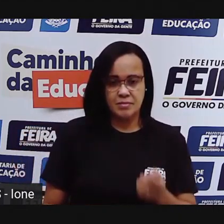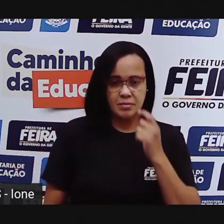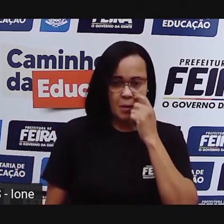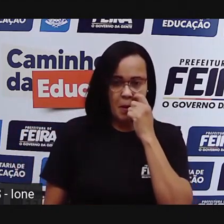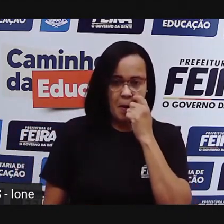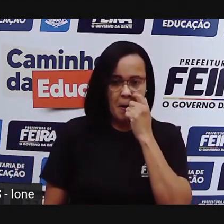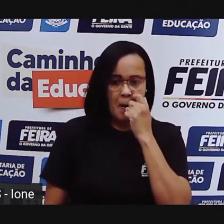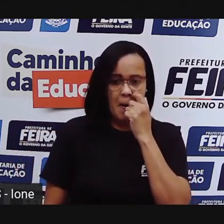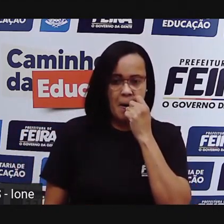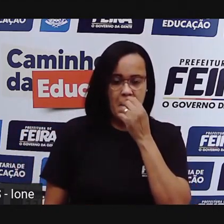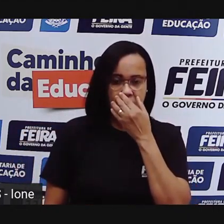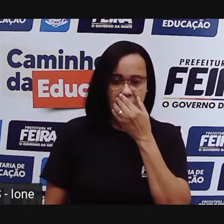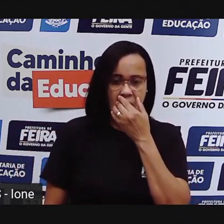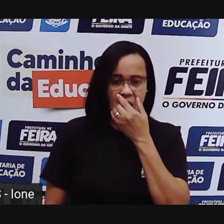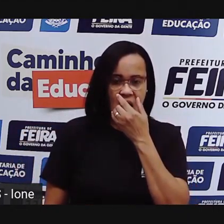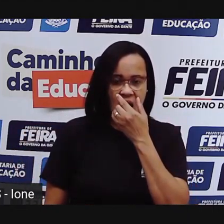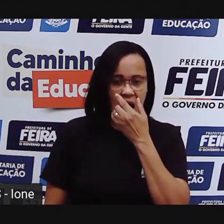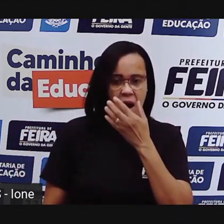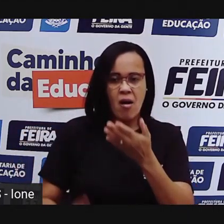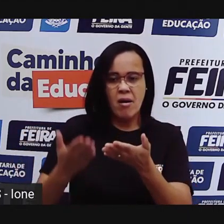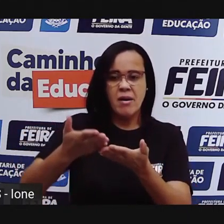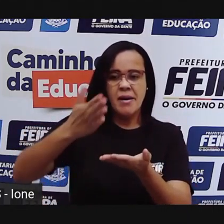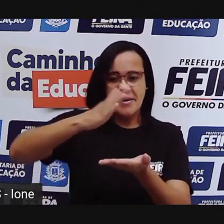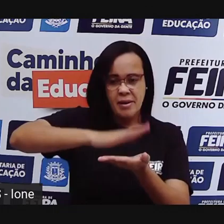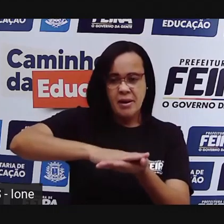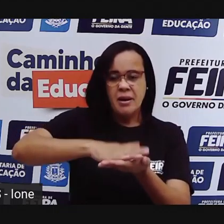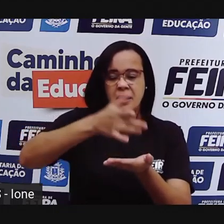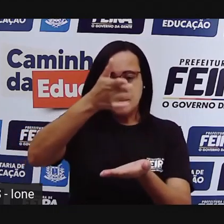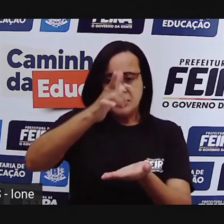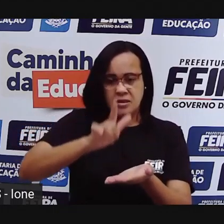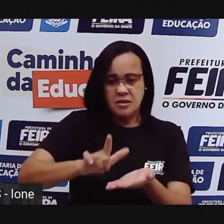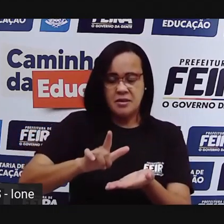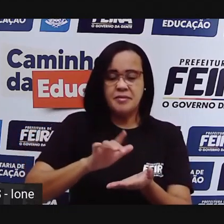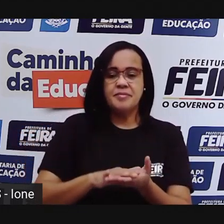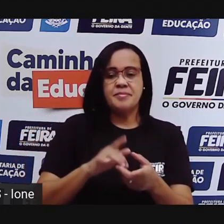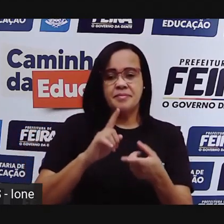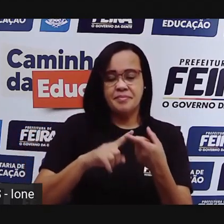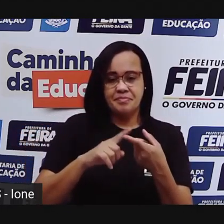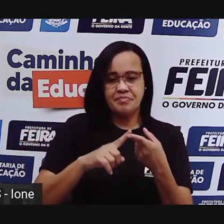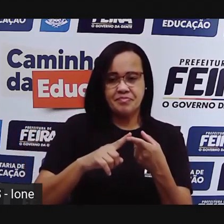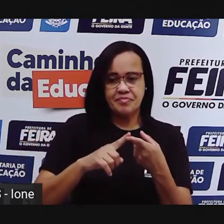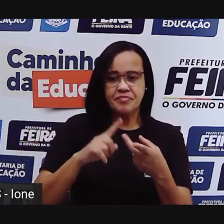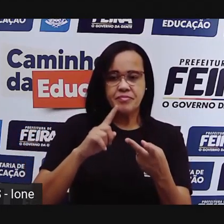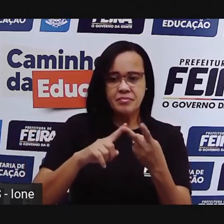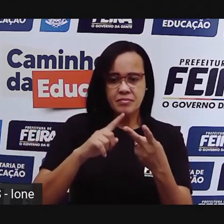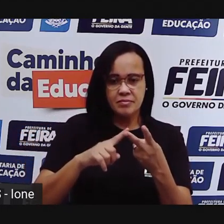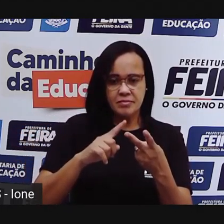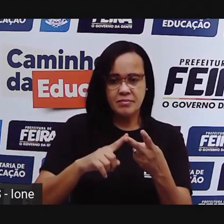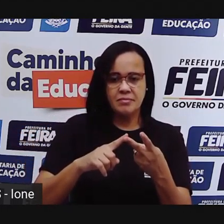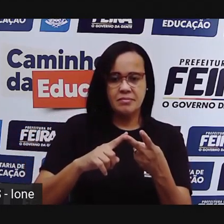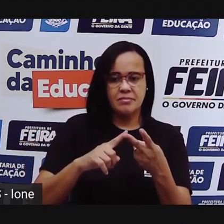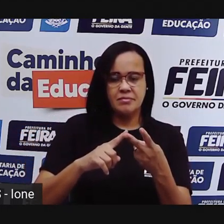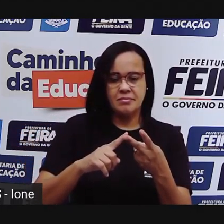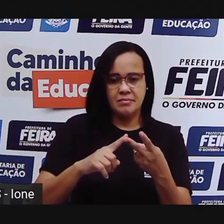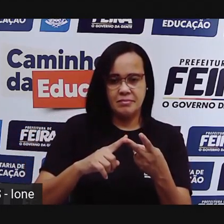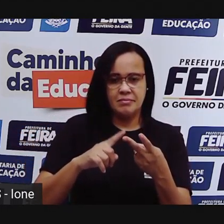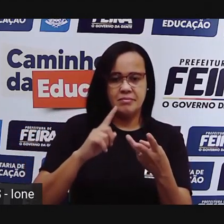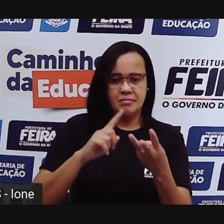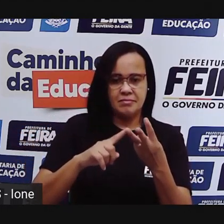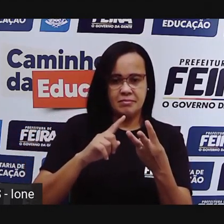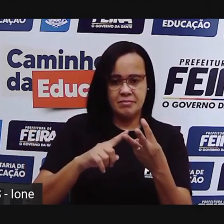certo? E vamos dobrar mais uma vez. Então a gente vai dobrar. Dobrou ao meio, dobra,